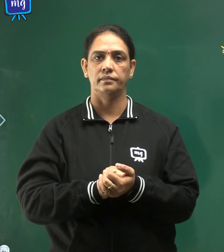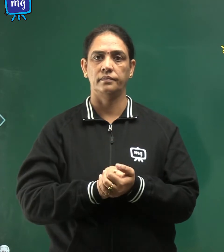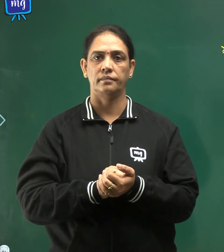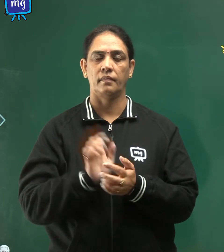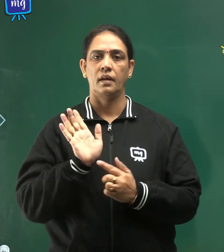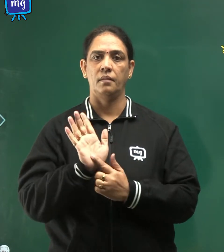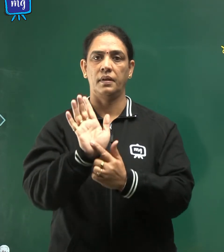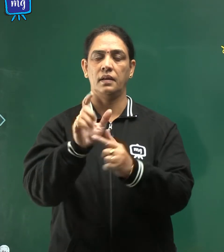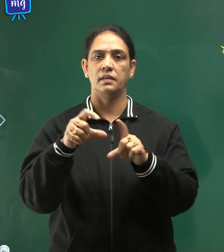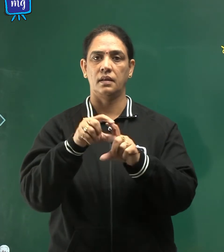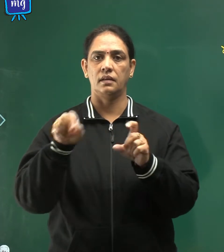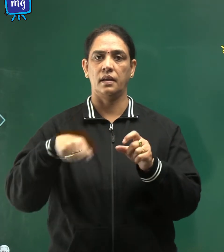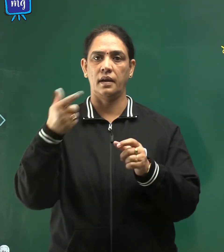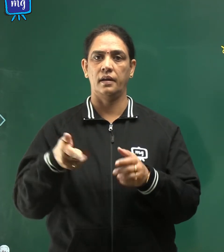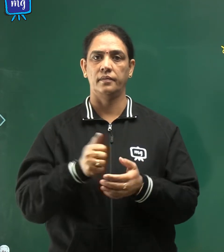व्यक्त किया जाता है,